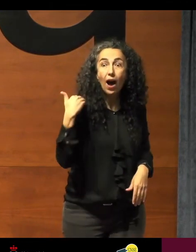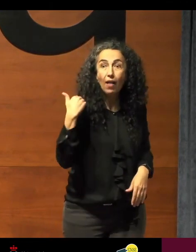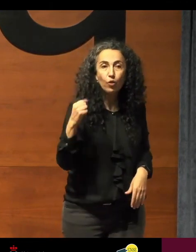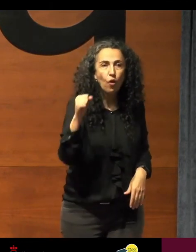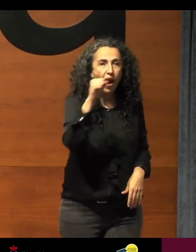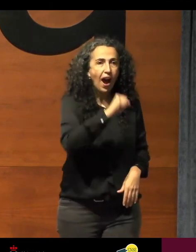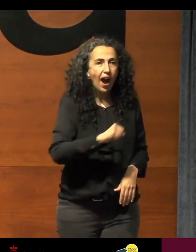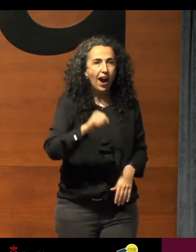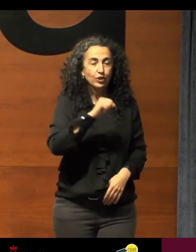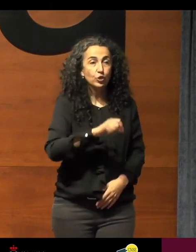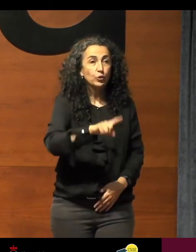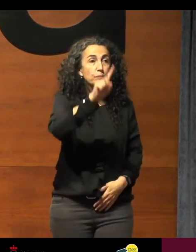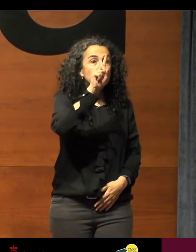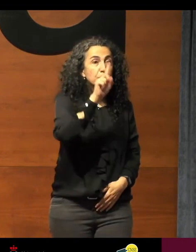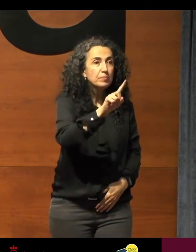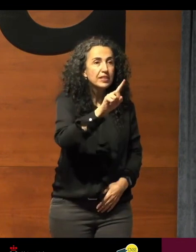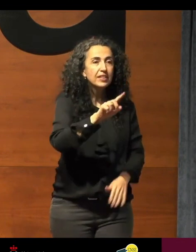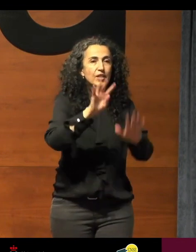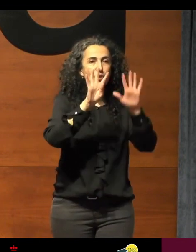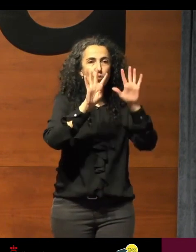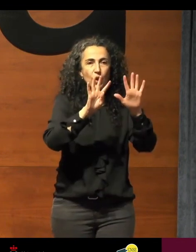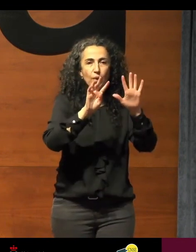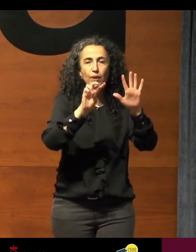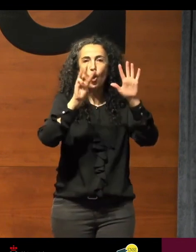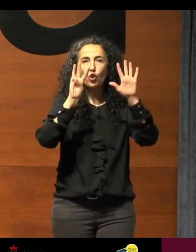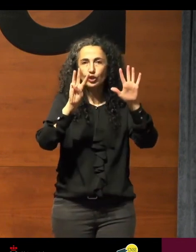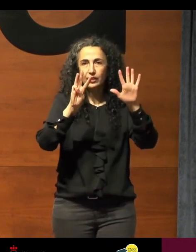orígenes fueron en el año